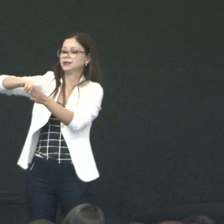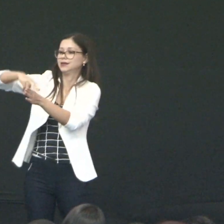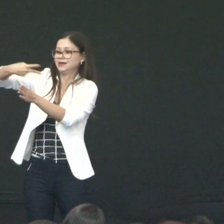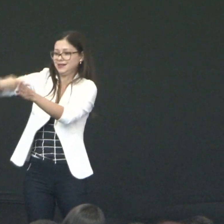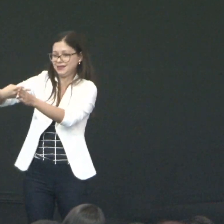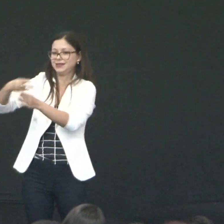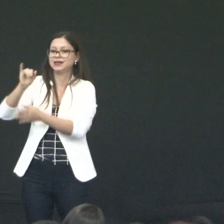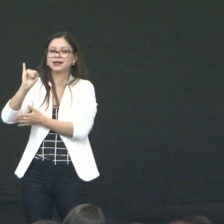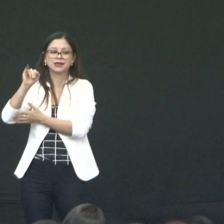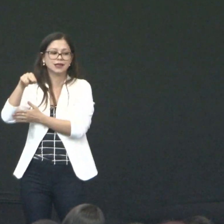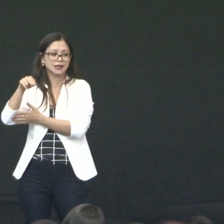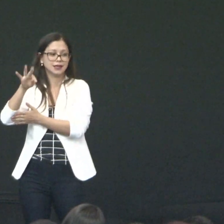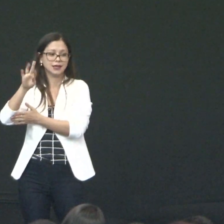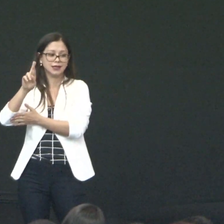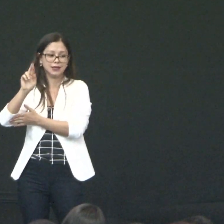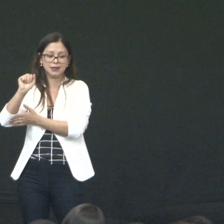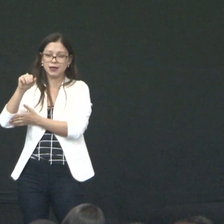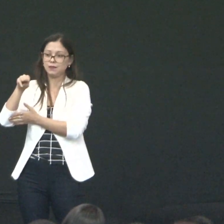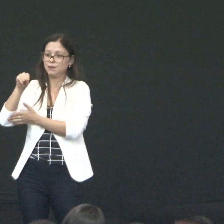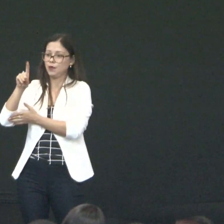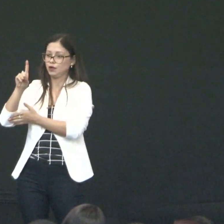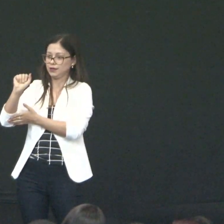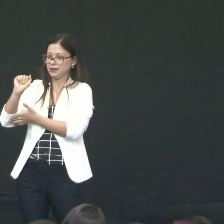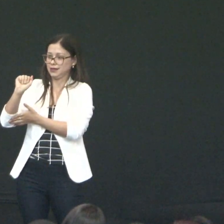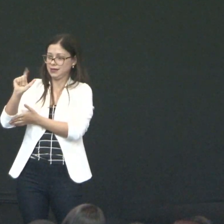e a interpretação intramodal.